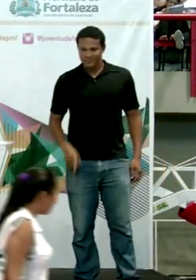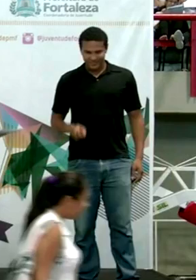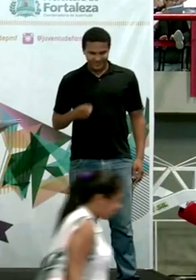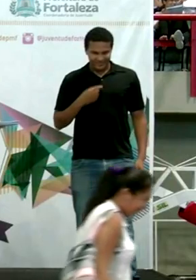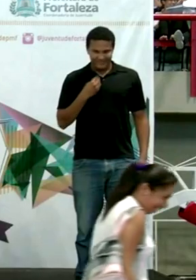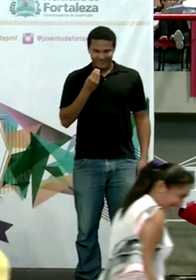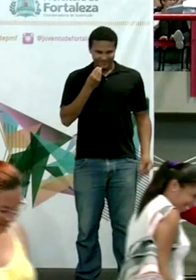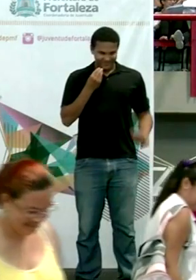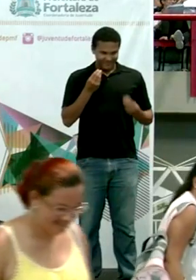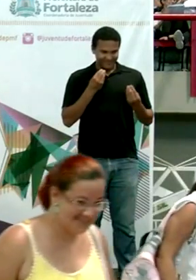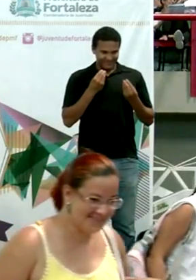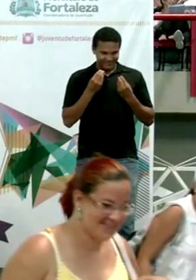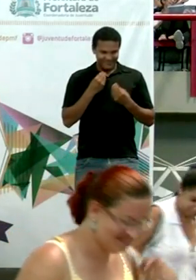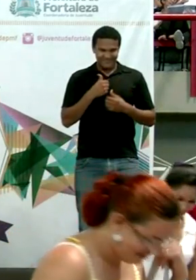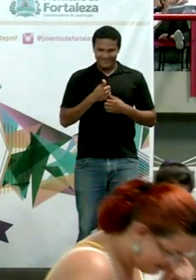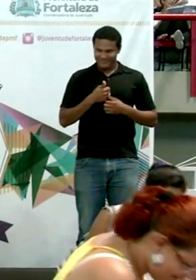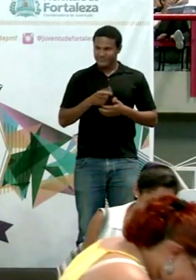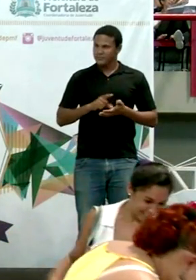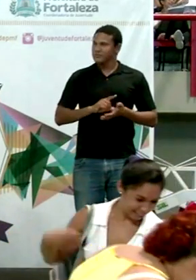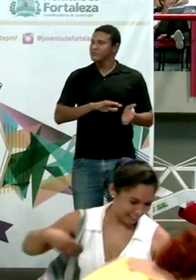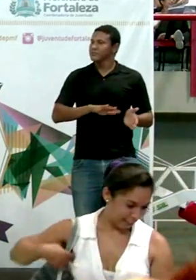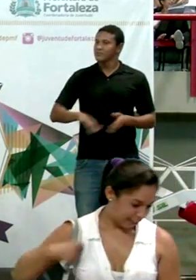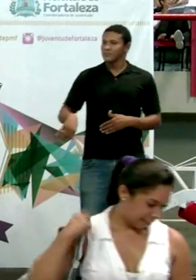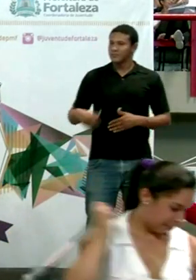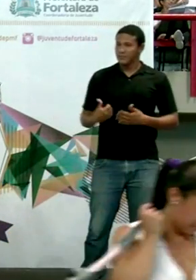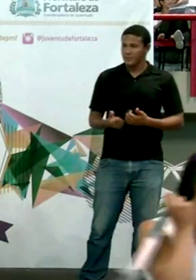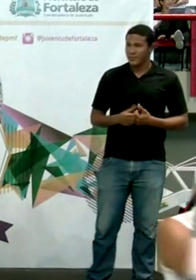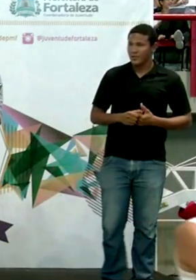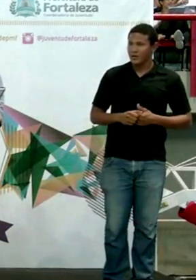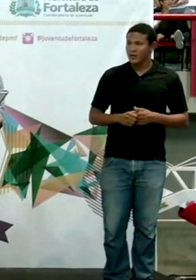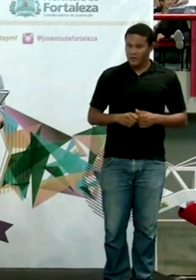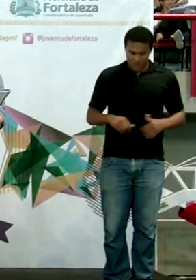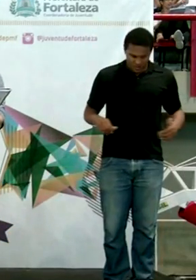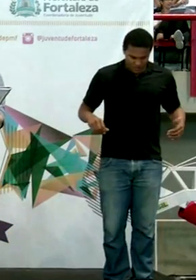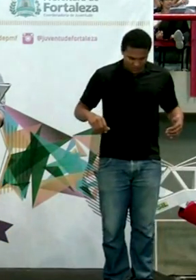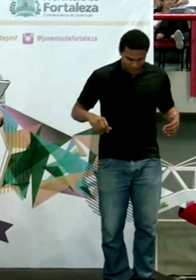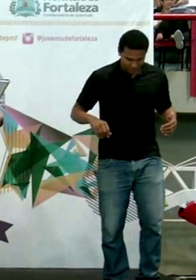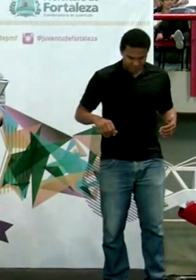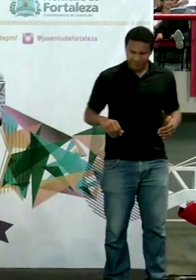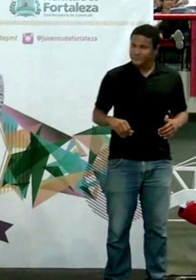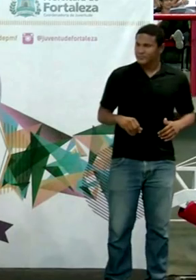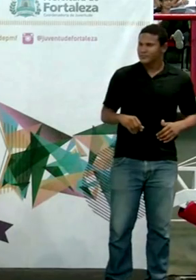merendar, né? Olha aí, ó. Gente.